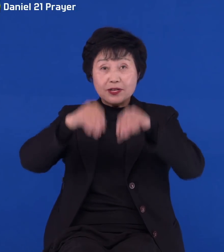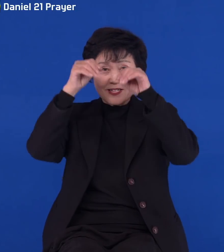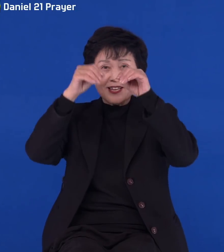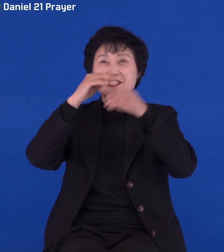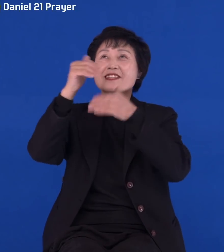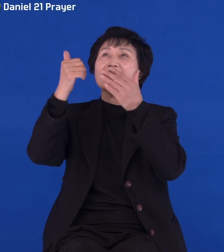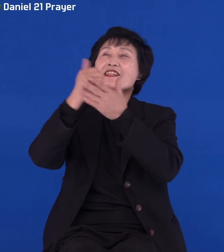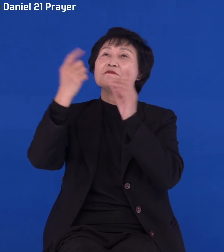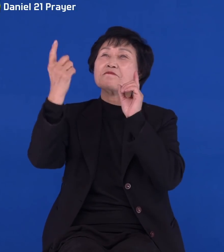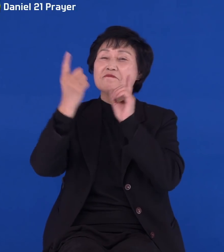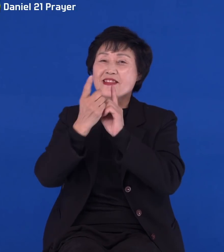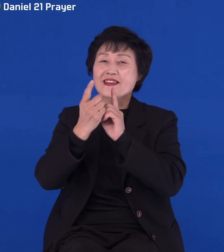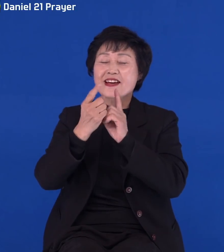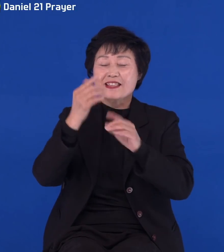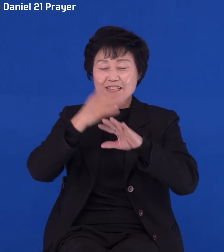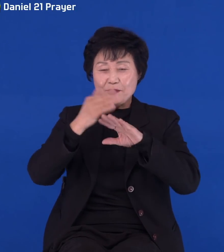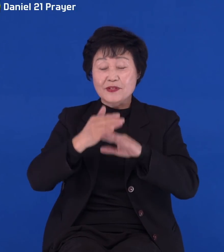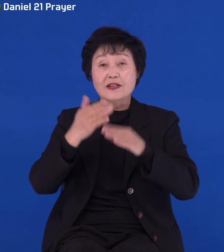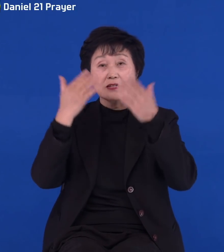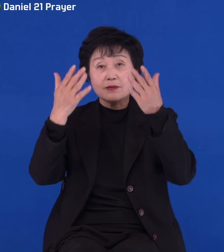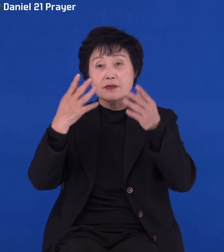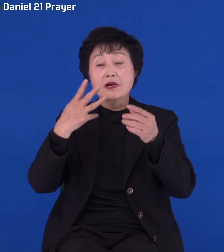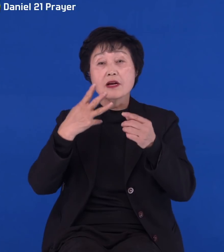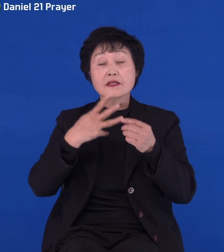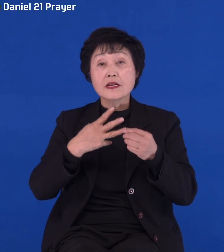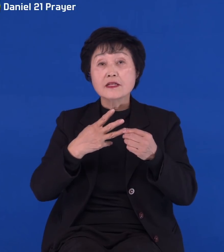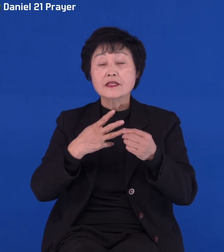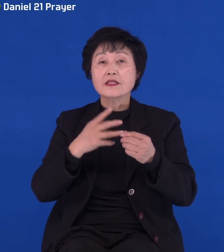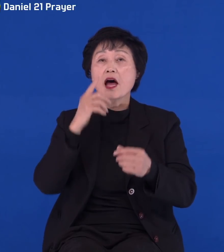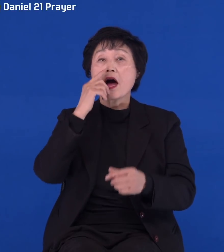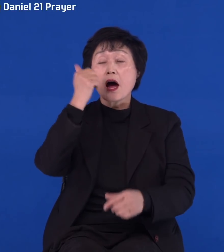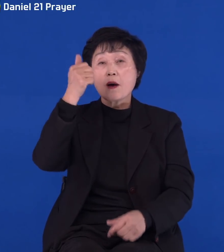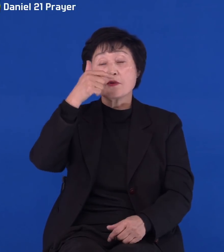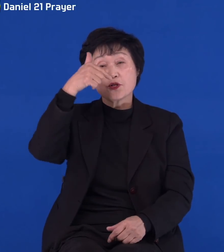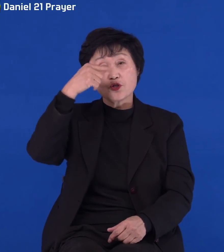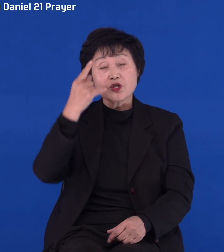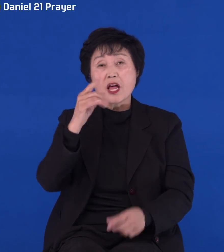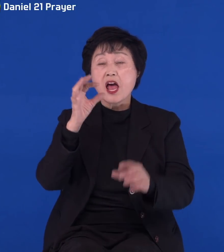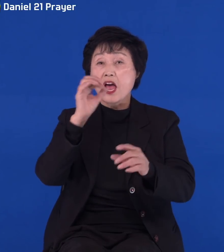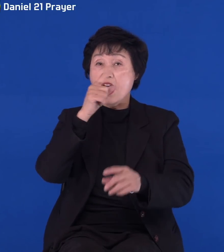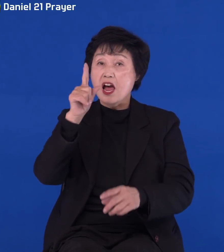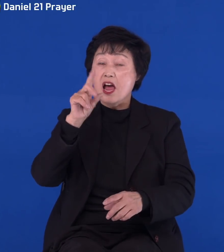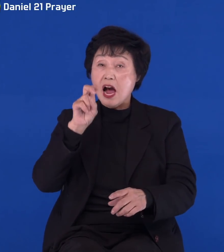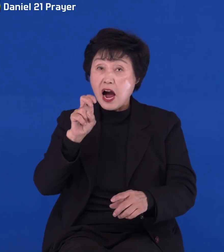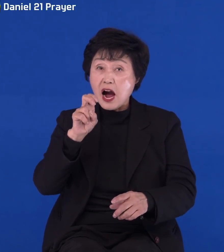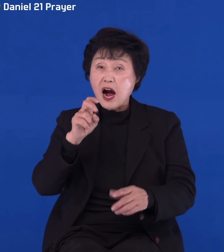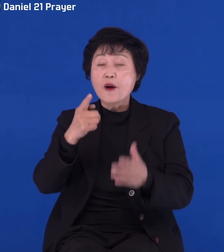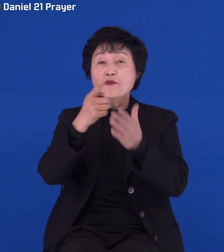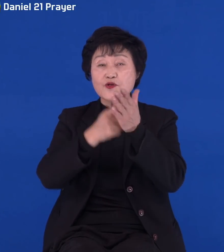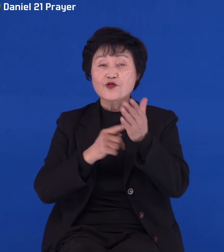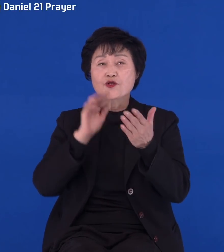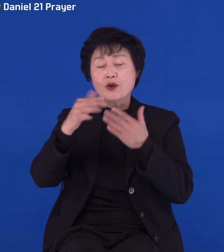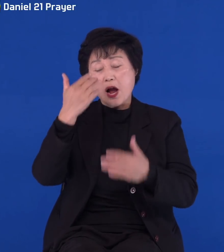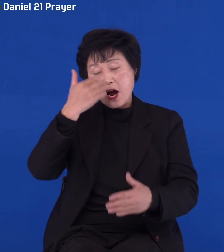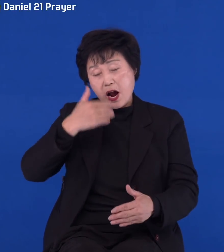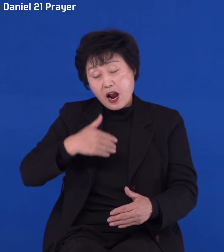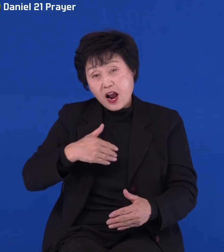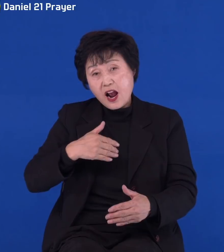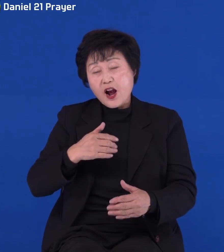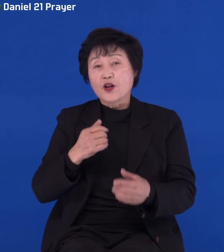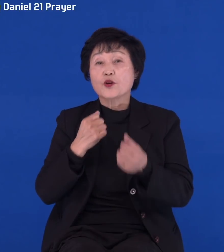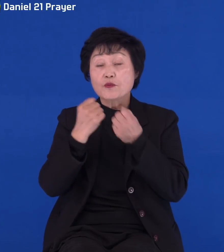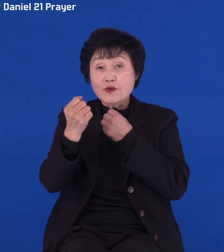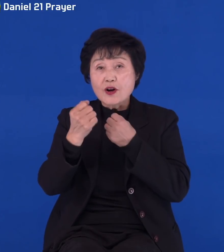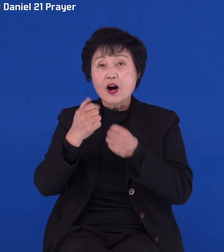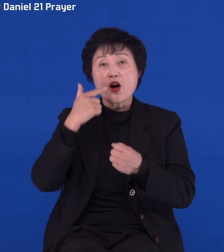셋째, 아버지가 뇌종양 수술 후 2년 동안이나 말할 수 없는 벙어리와 반수불교의 장애인이 되셨음에도 불구하고 6개월 동안